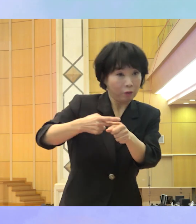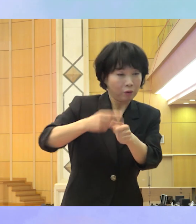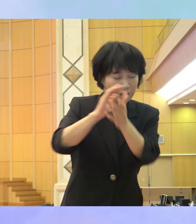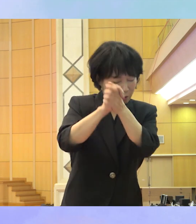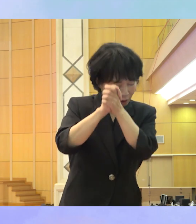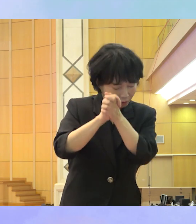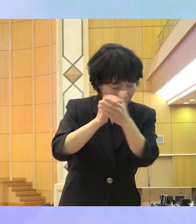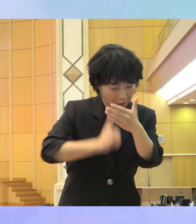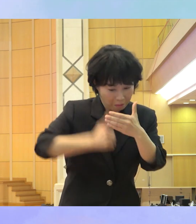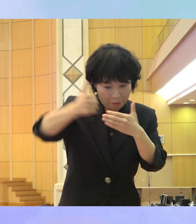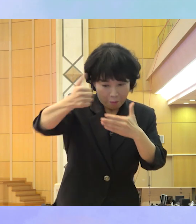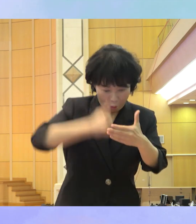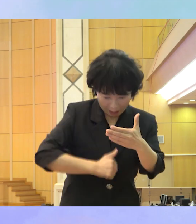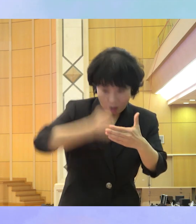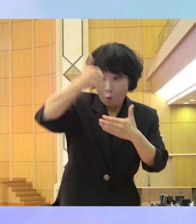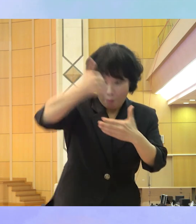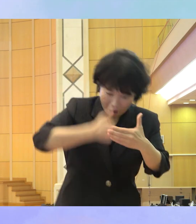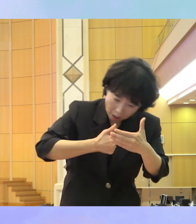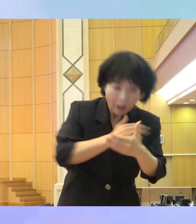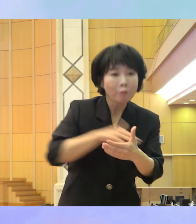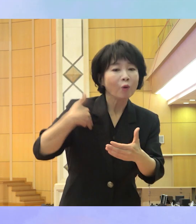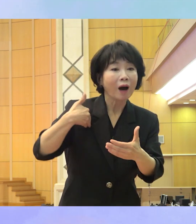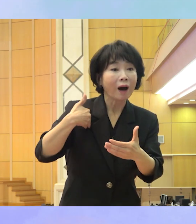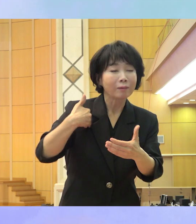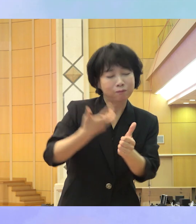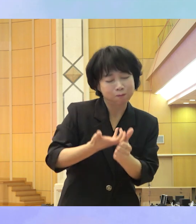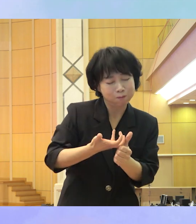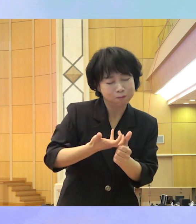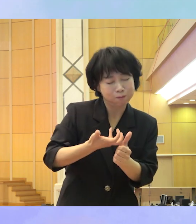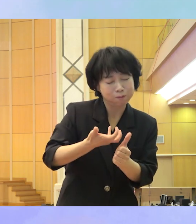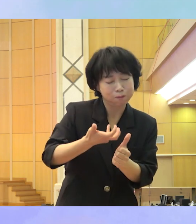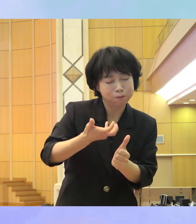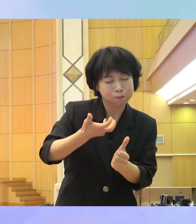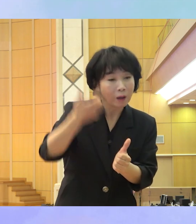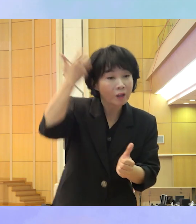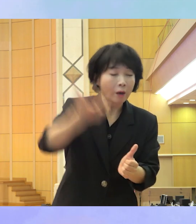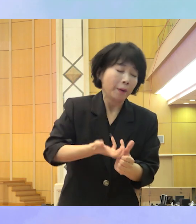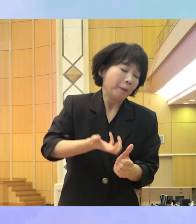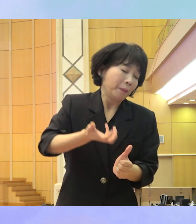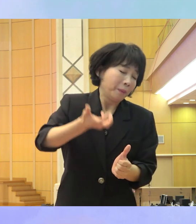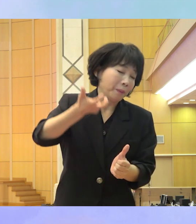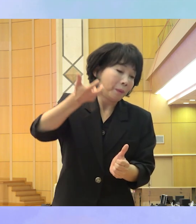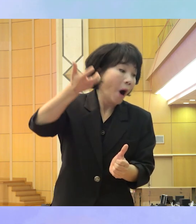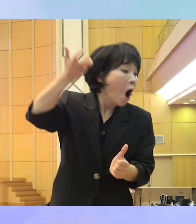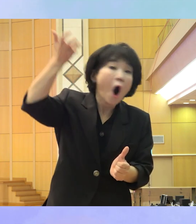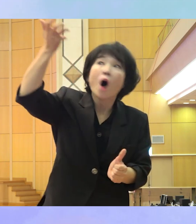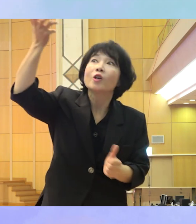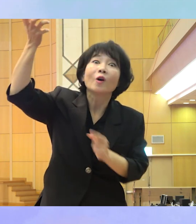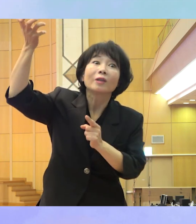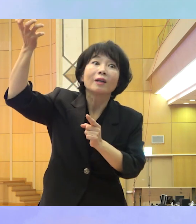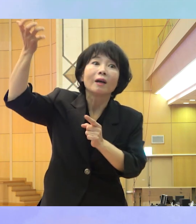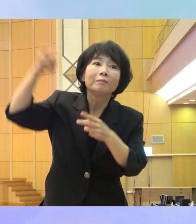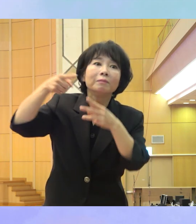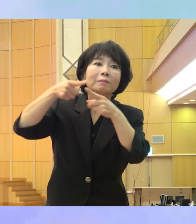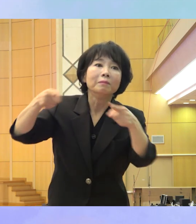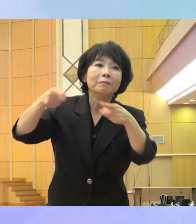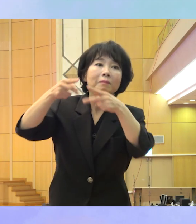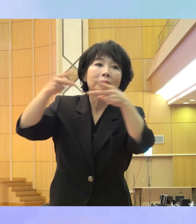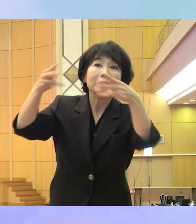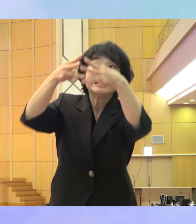있었는지 나도 모르지만 하나님 아시는데 어디 갔어요? 셋째 하늘에 갔더니 셋째 하늘에